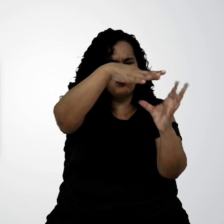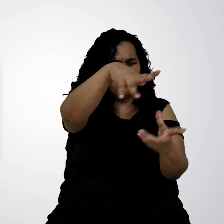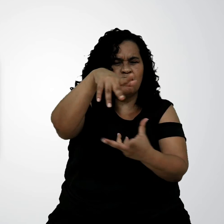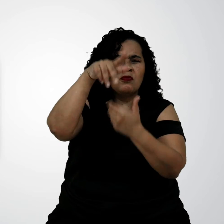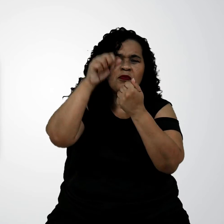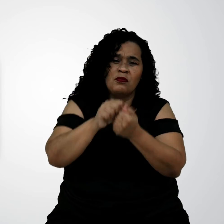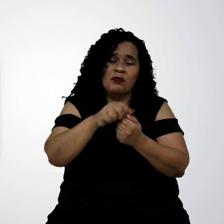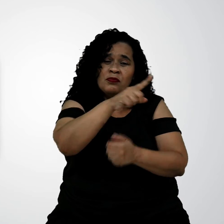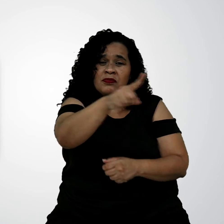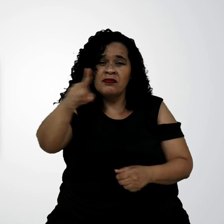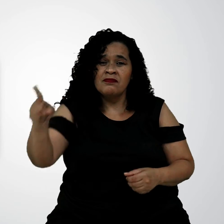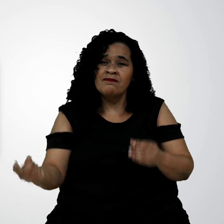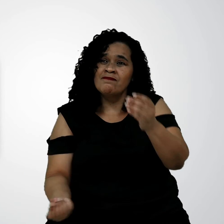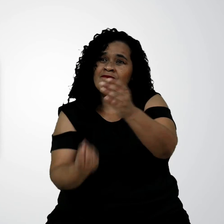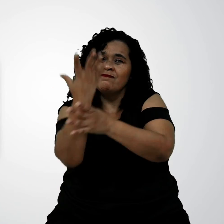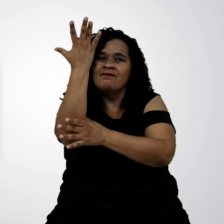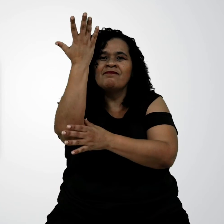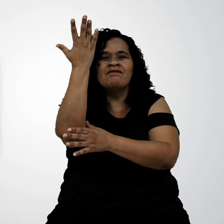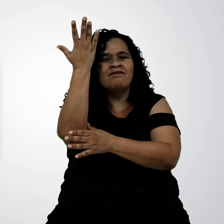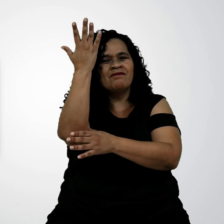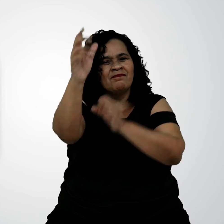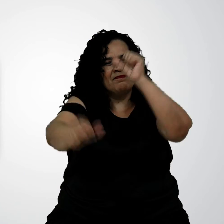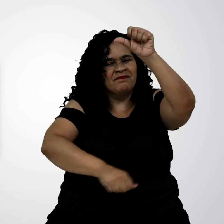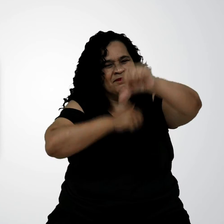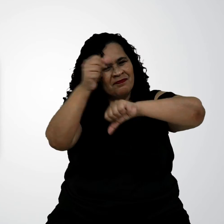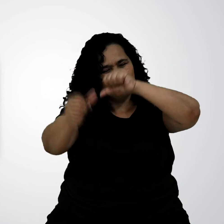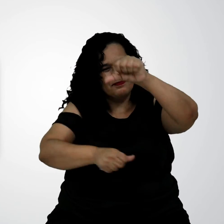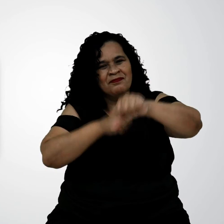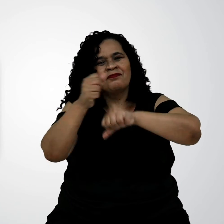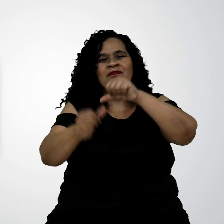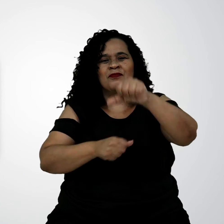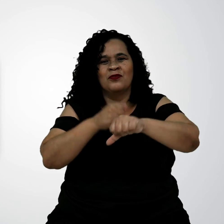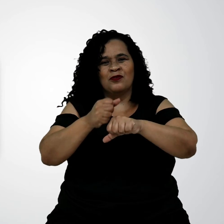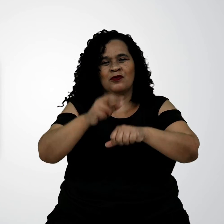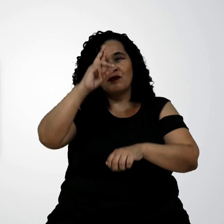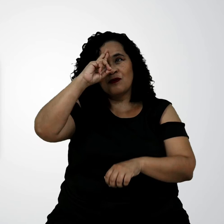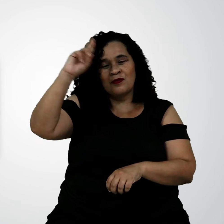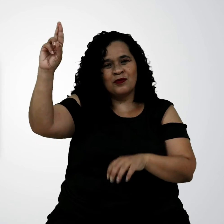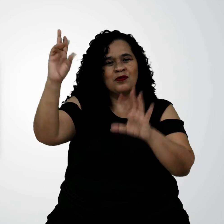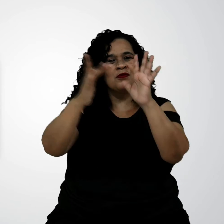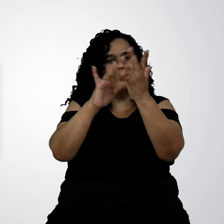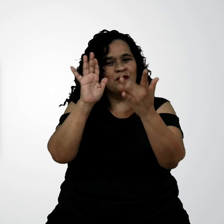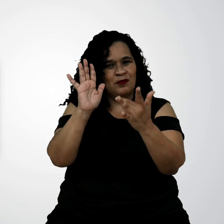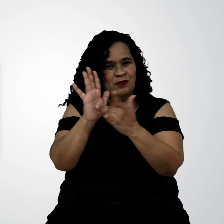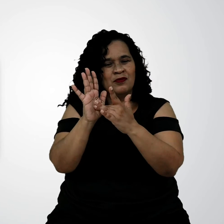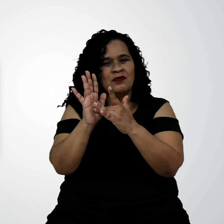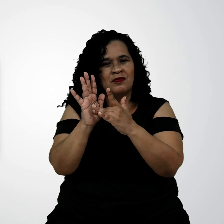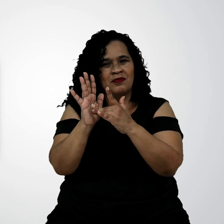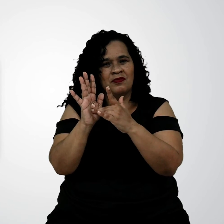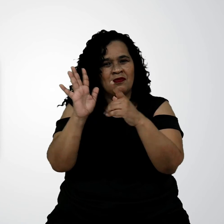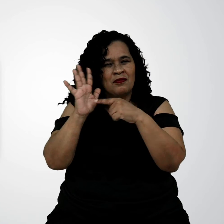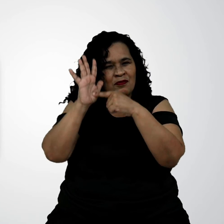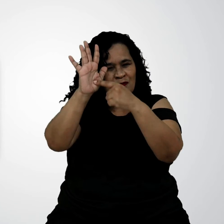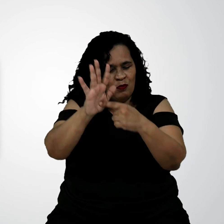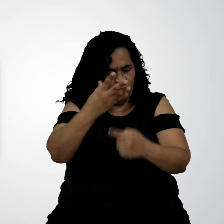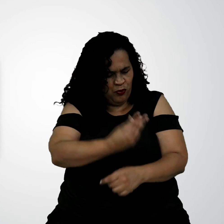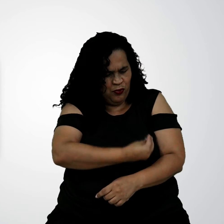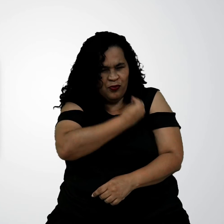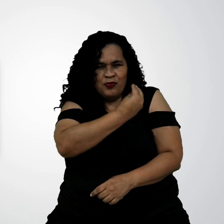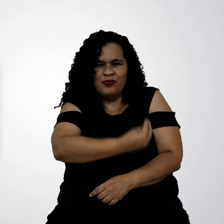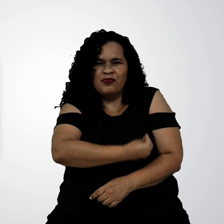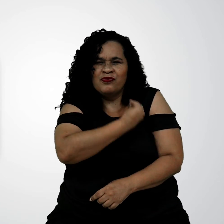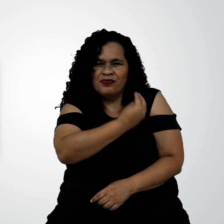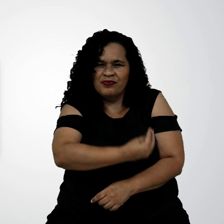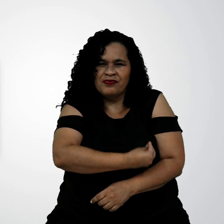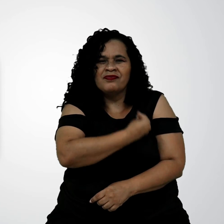essa fonte que se transforma no rio, que é o Senhor Jesus, que onde passa traz vida, traz peixe, traz